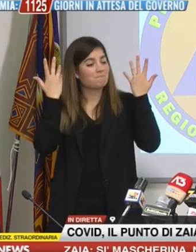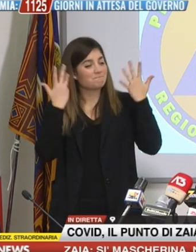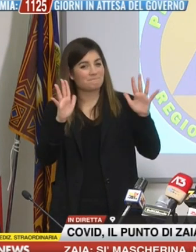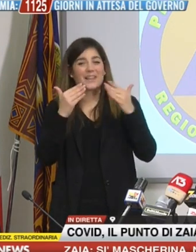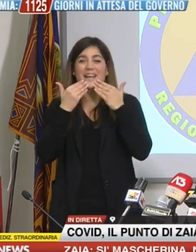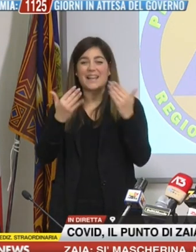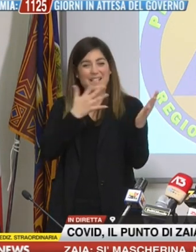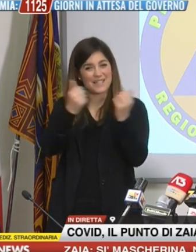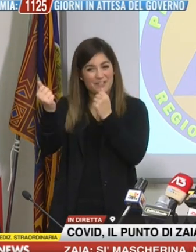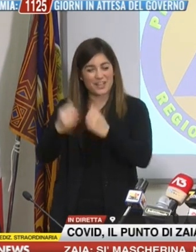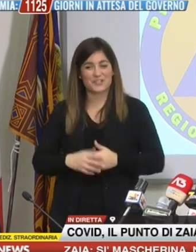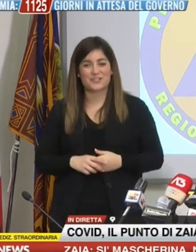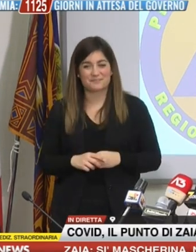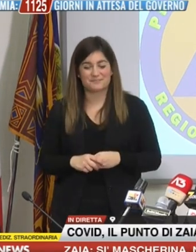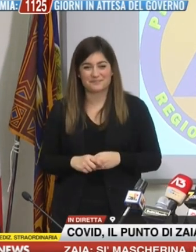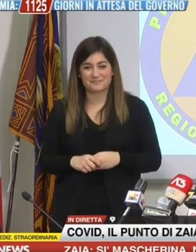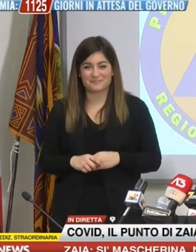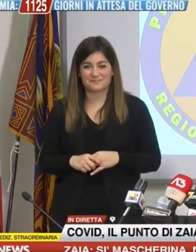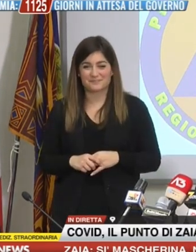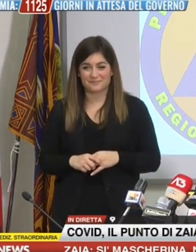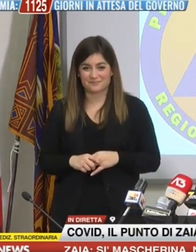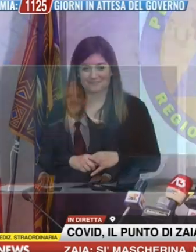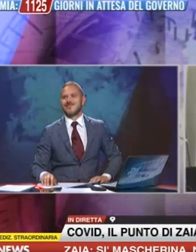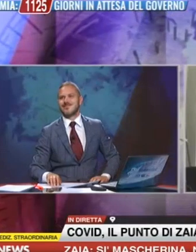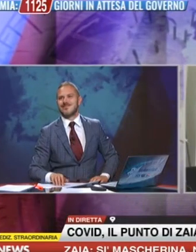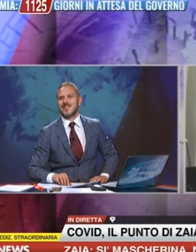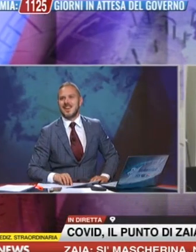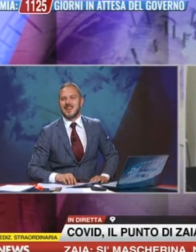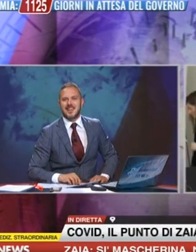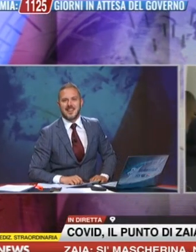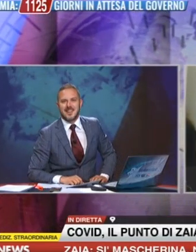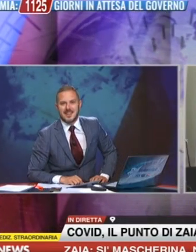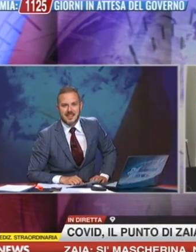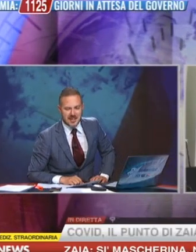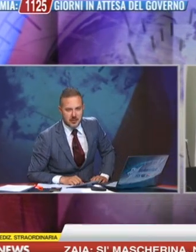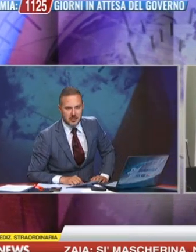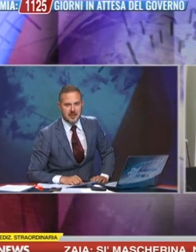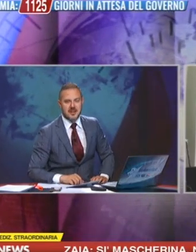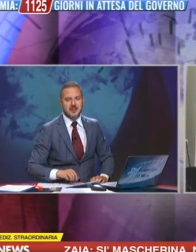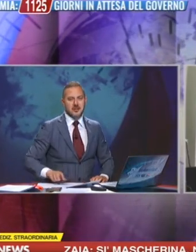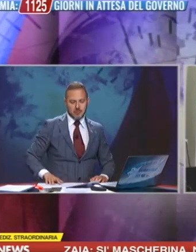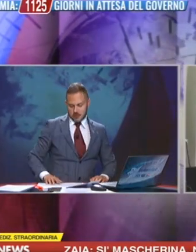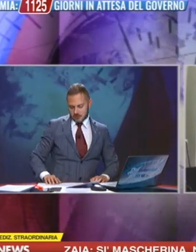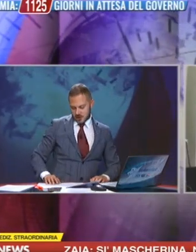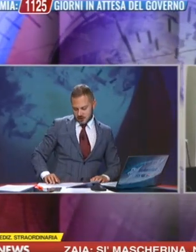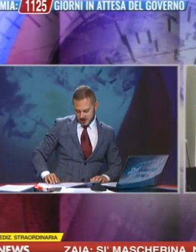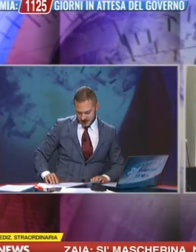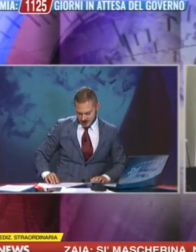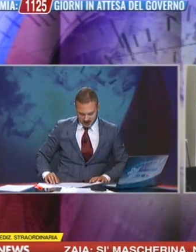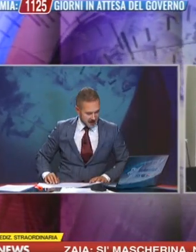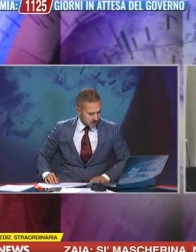concluderei, grazie a tutti. Rientriamo in studio,